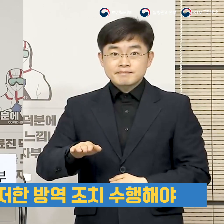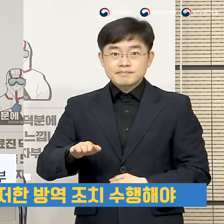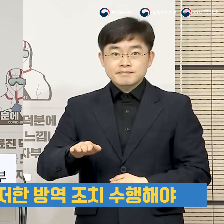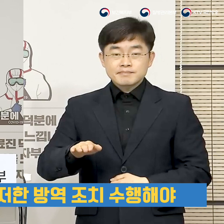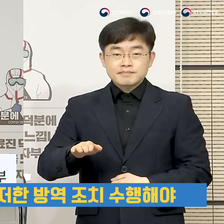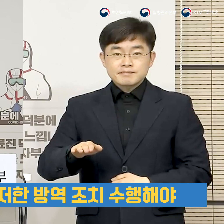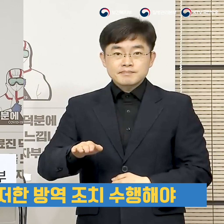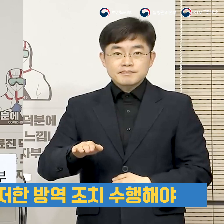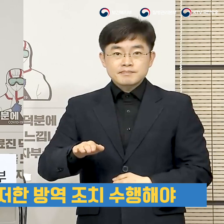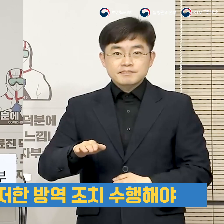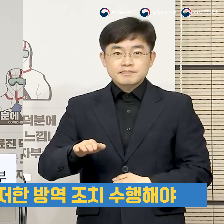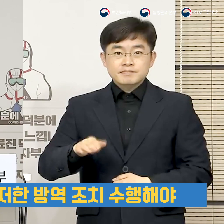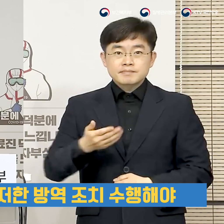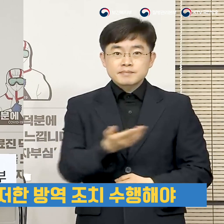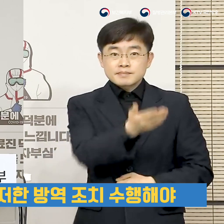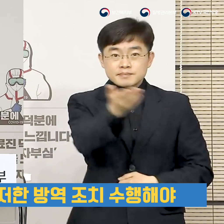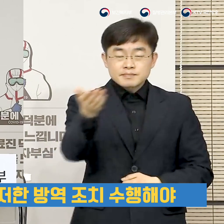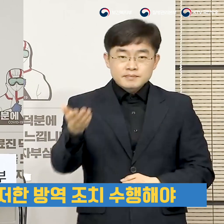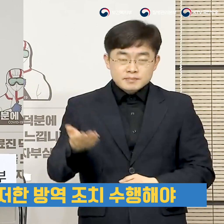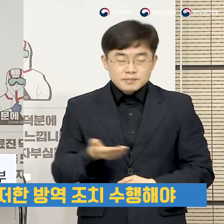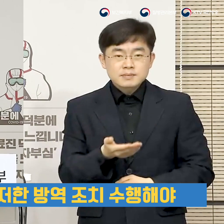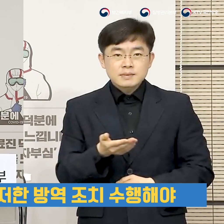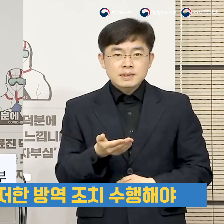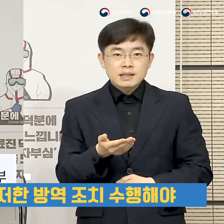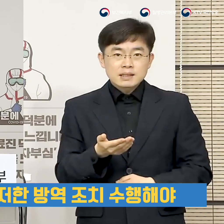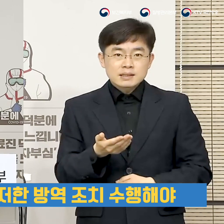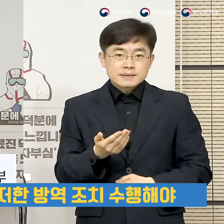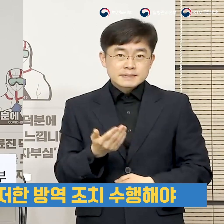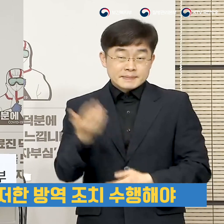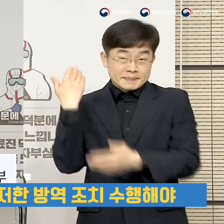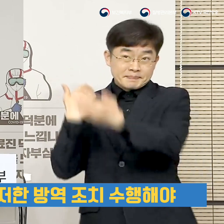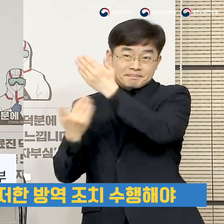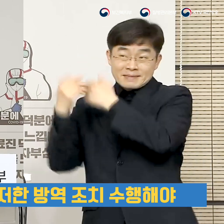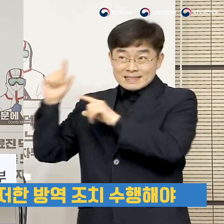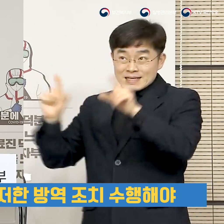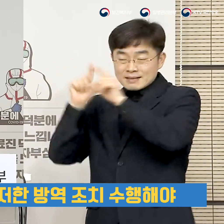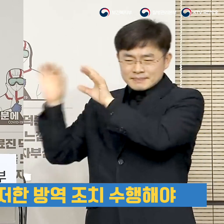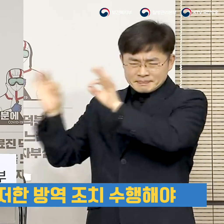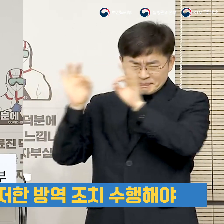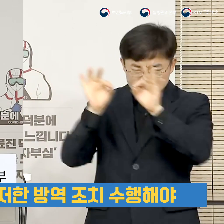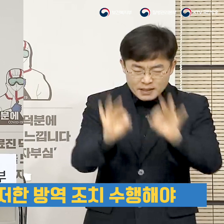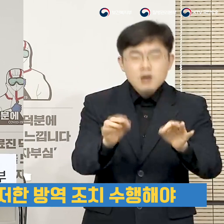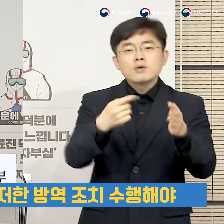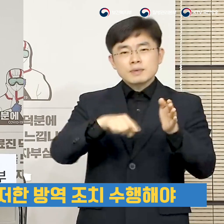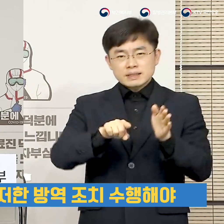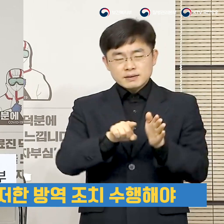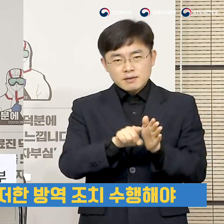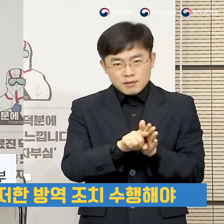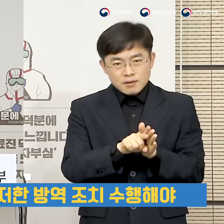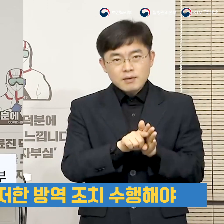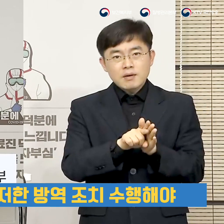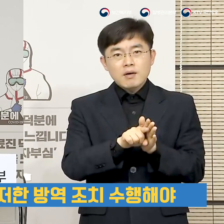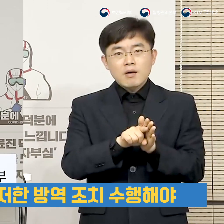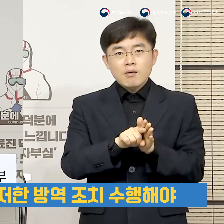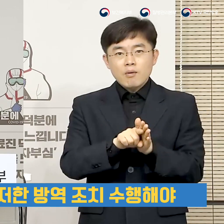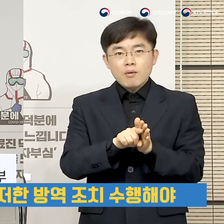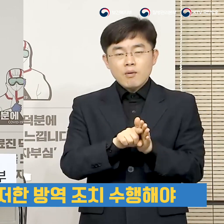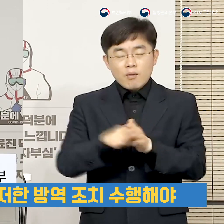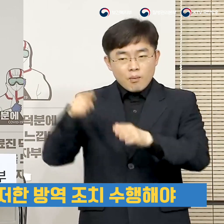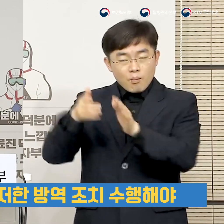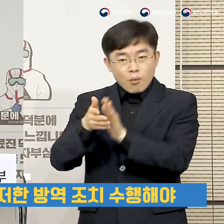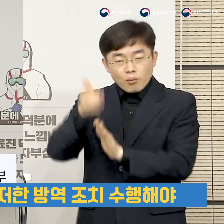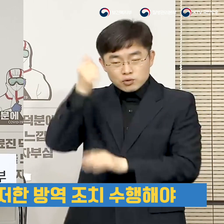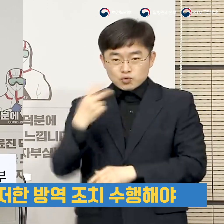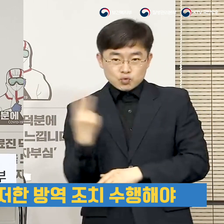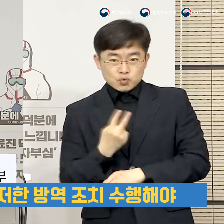최대한 일상으로 국민 여러분이 돌아갈 수 있도록 하기 위해서는 중수본, 방대본의 경우에는 더